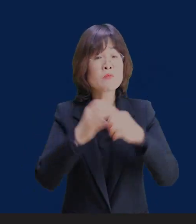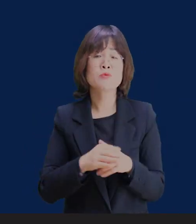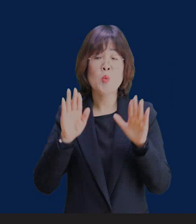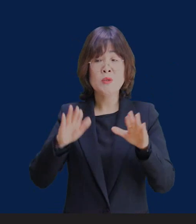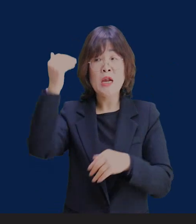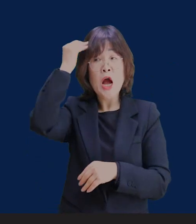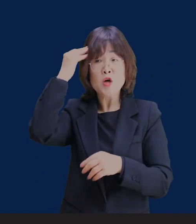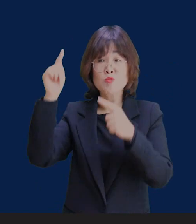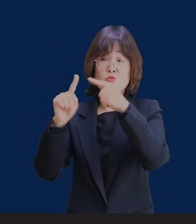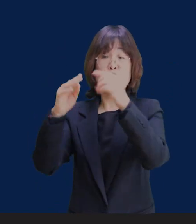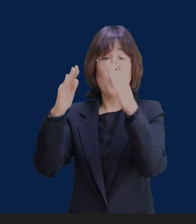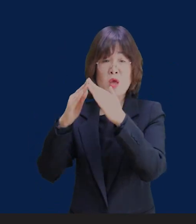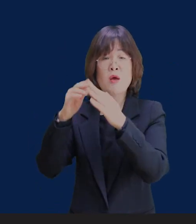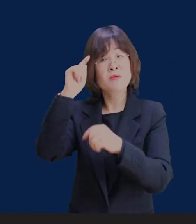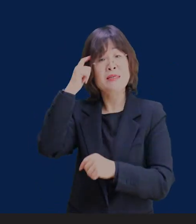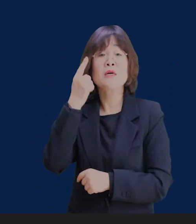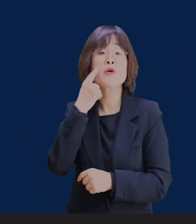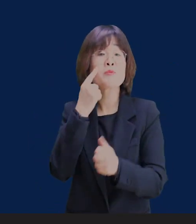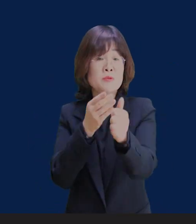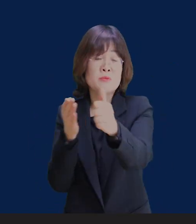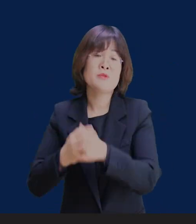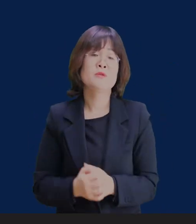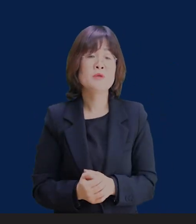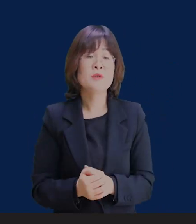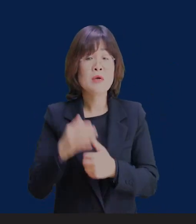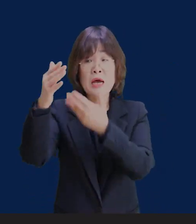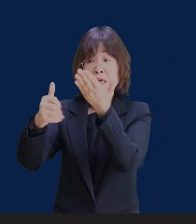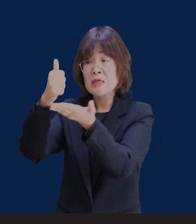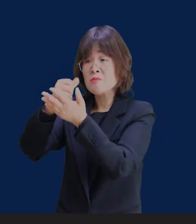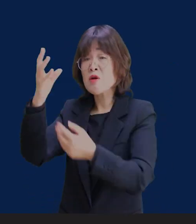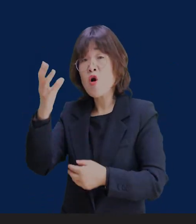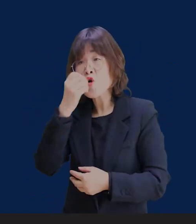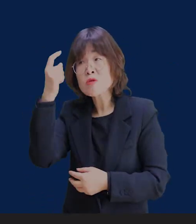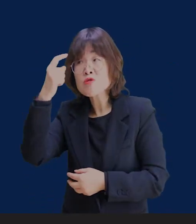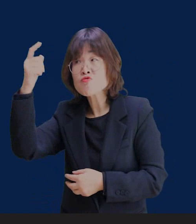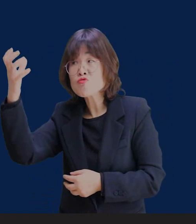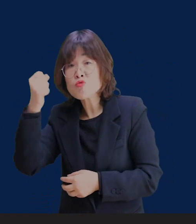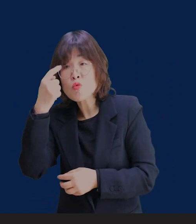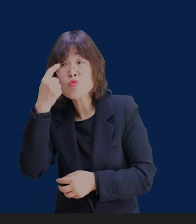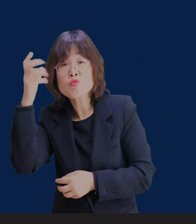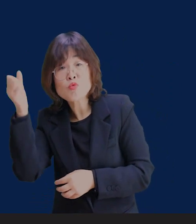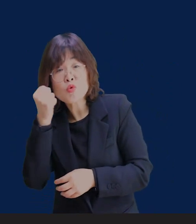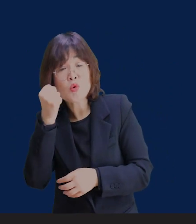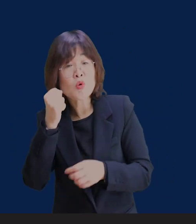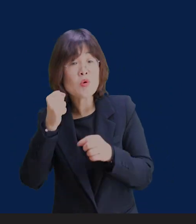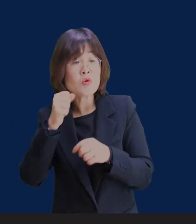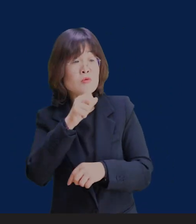오늘날 한국교회를 돌아봅시다. 우리 교회를 포함해서 한국교회를 돌아봅시다. 하나님의 거룩하신